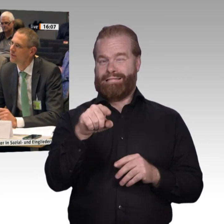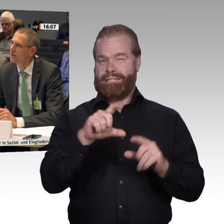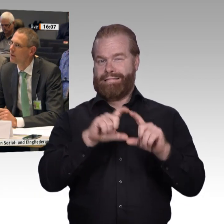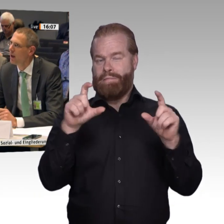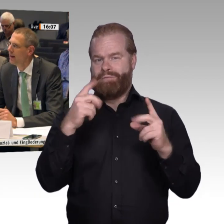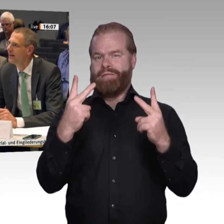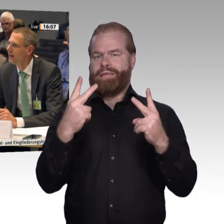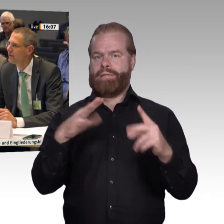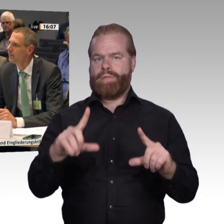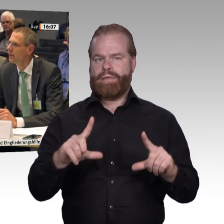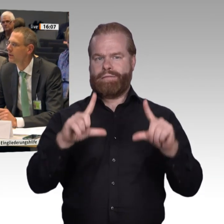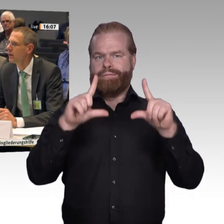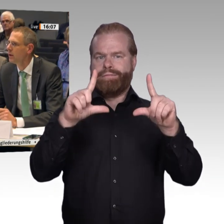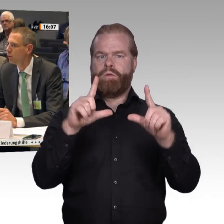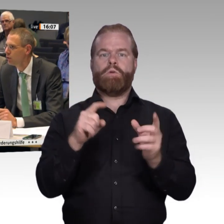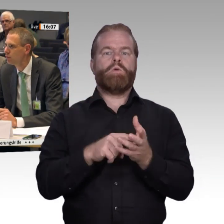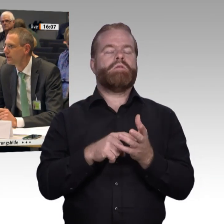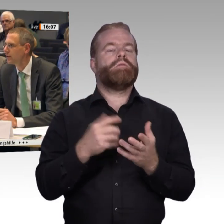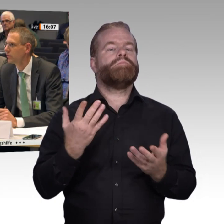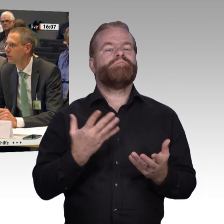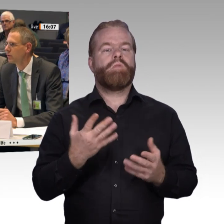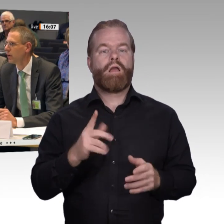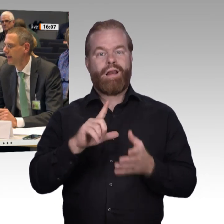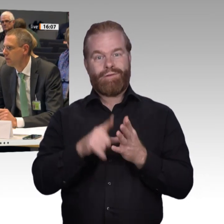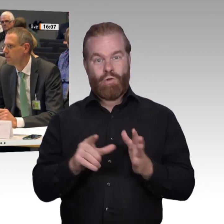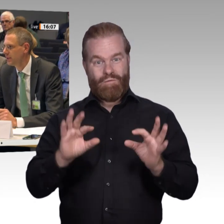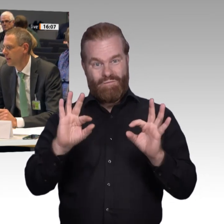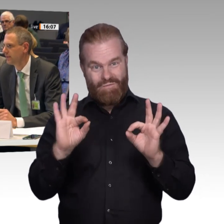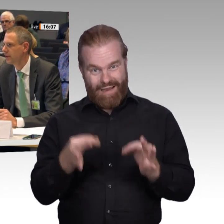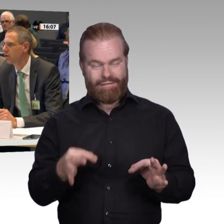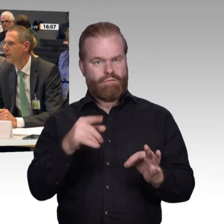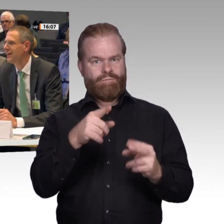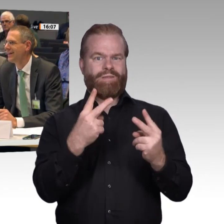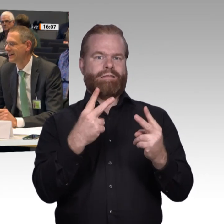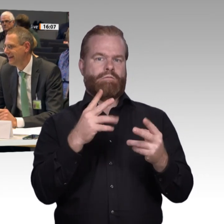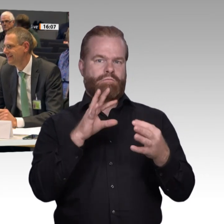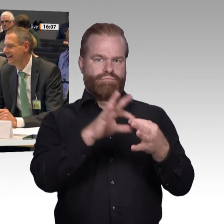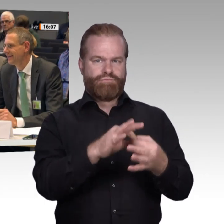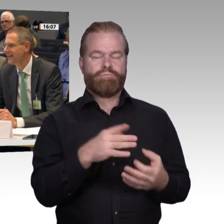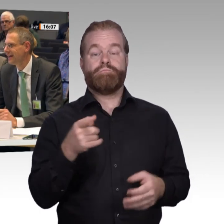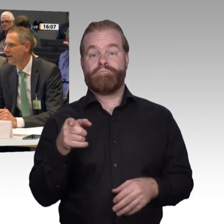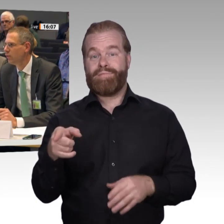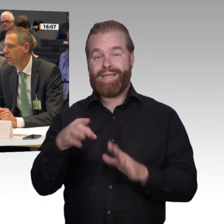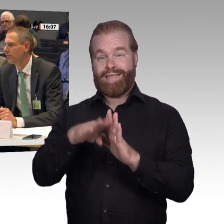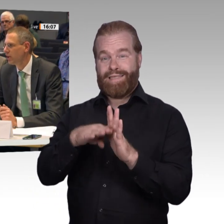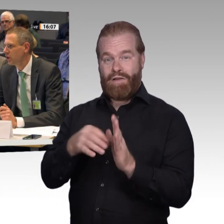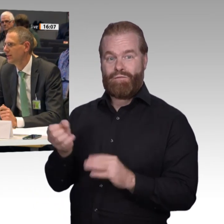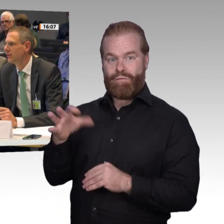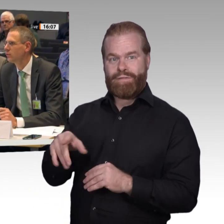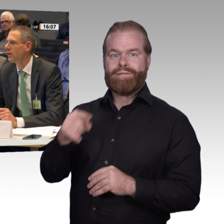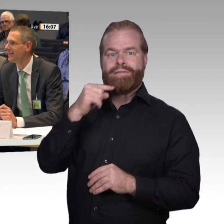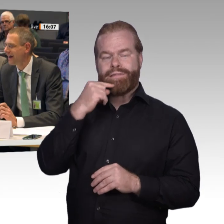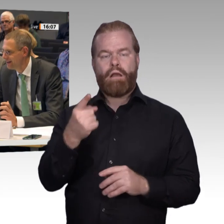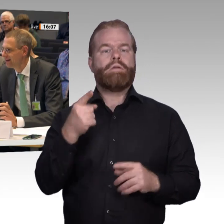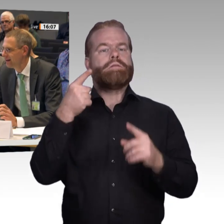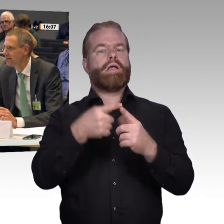dass jetzt alle entlastet werden unter 100.000 Euro Einkommen, Jahreseinkommen. Gleichzeitig führt es wahrscheinlich